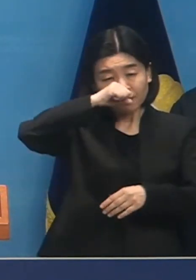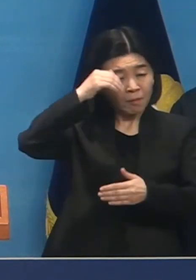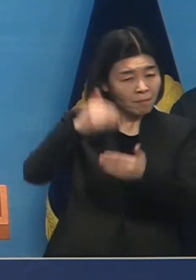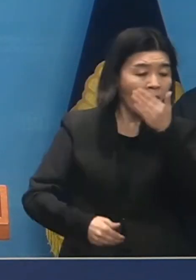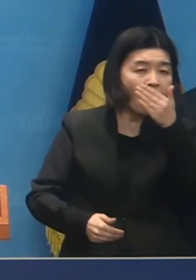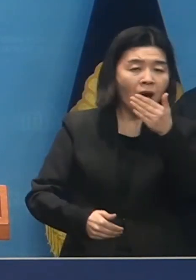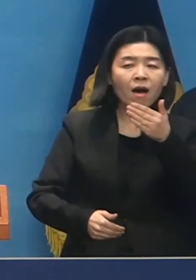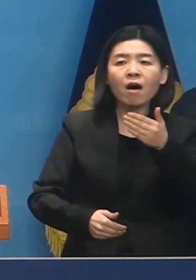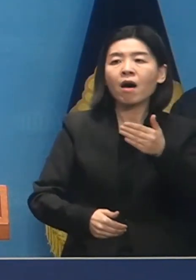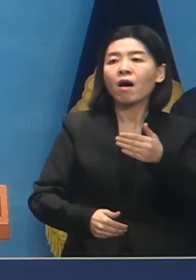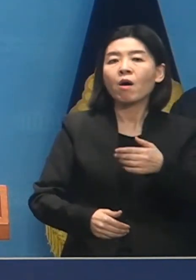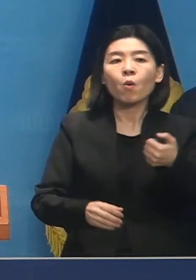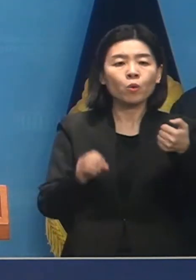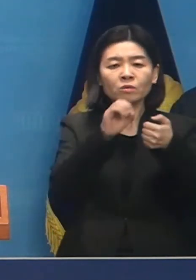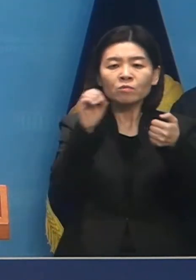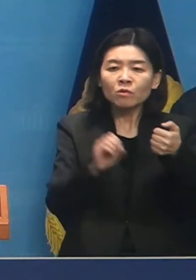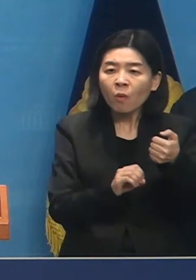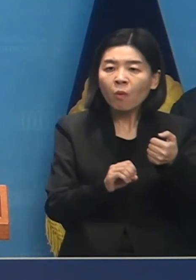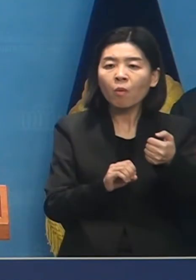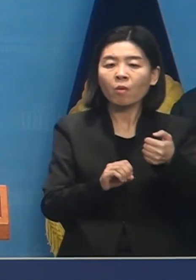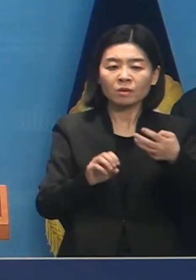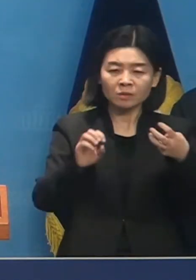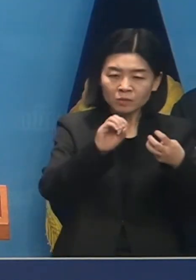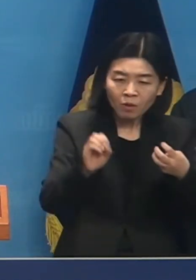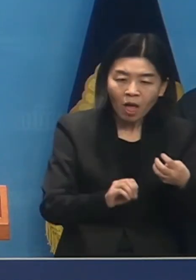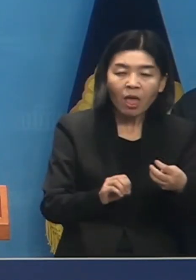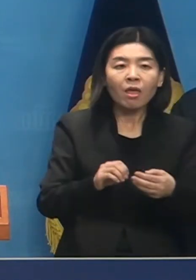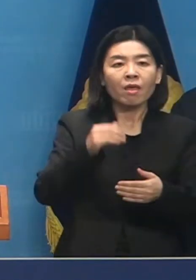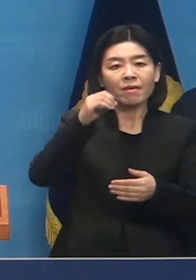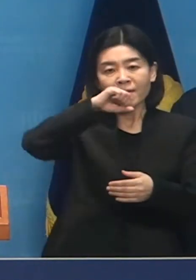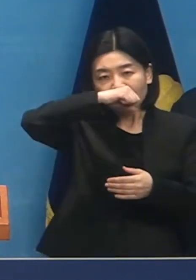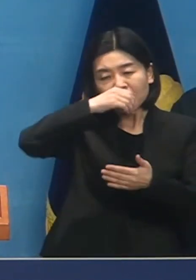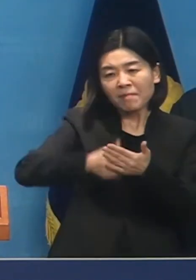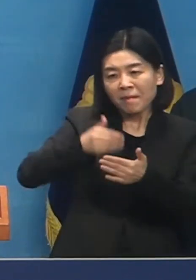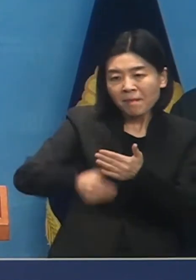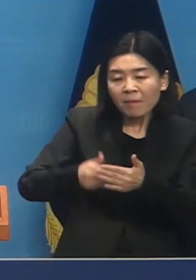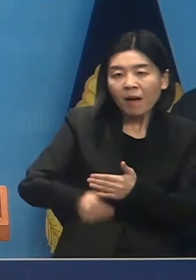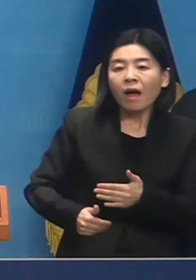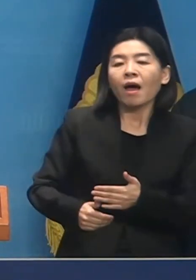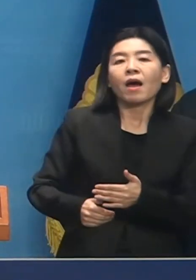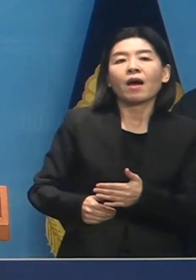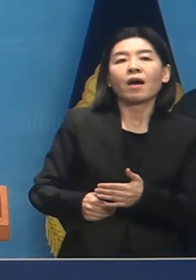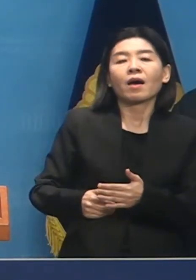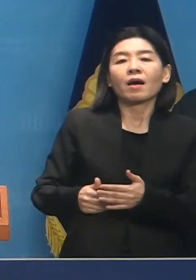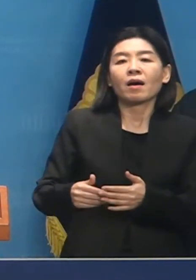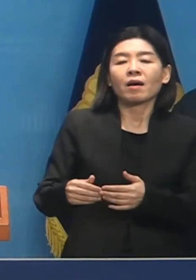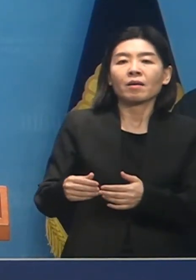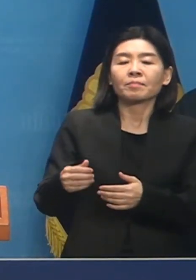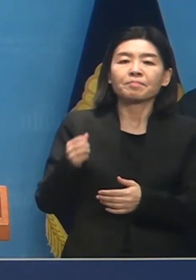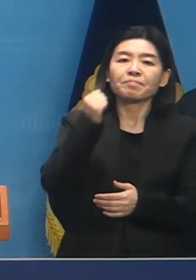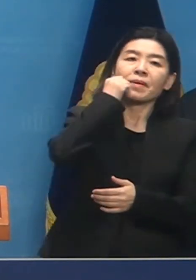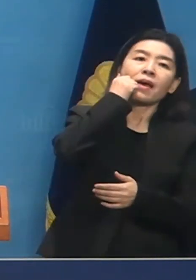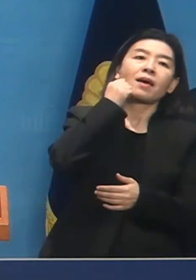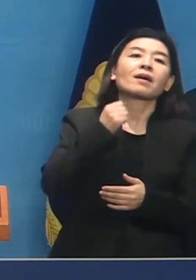통해서 50%에서 30%에 이르는 일방적인 R&D 예산 삭감이 진행됐습니다.